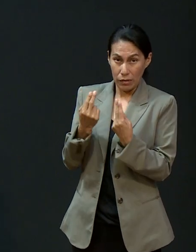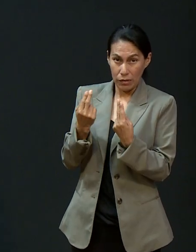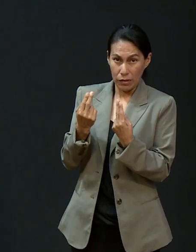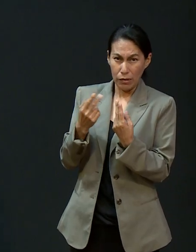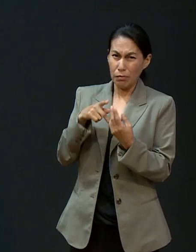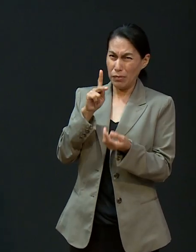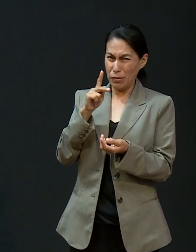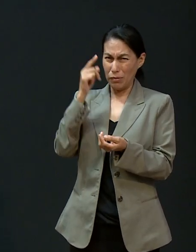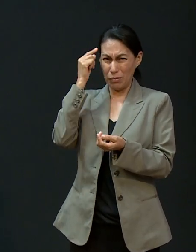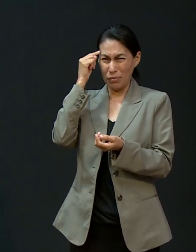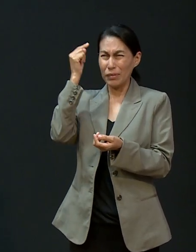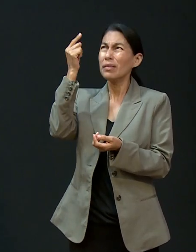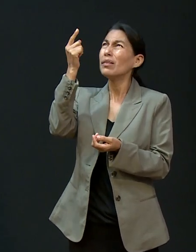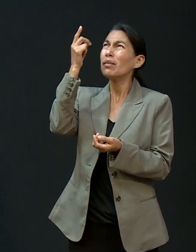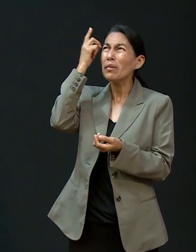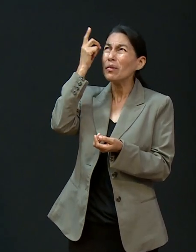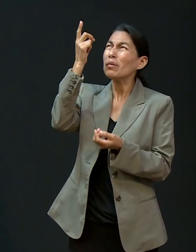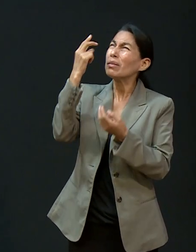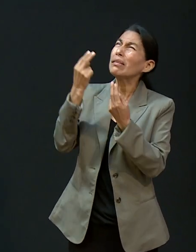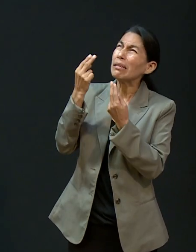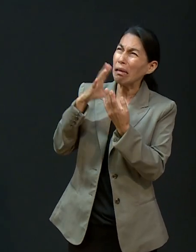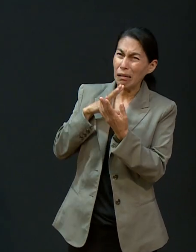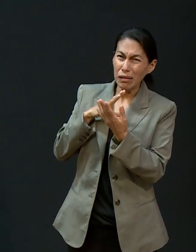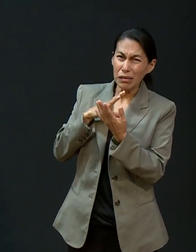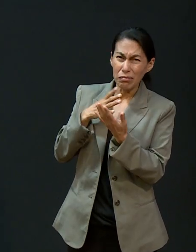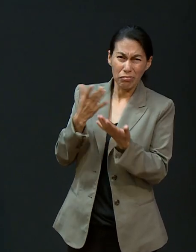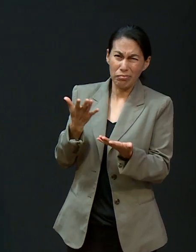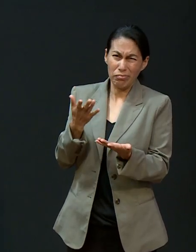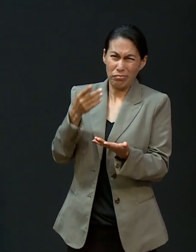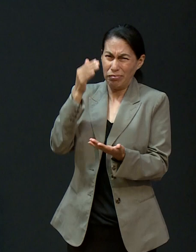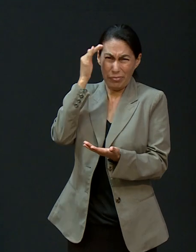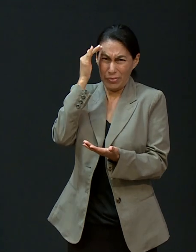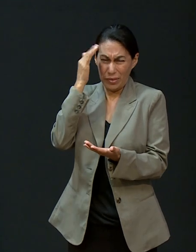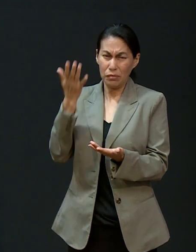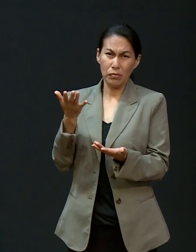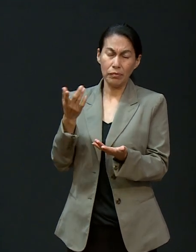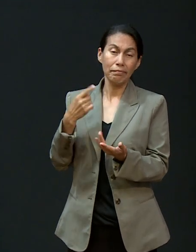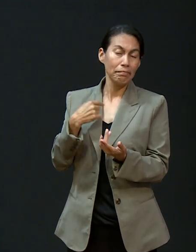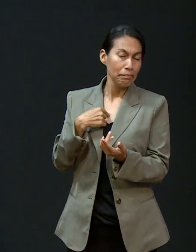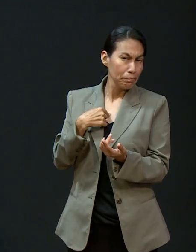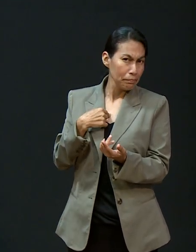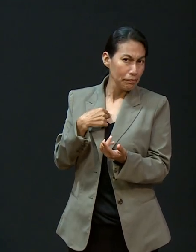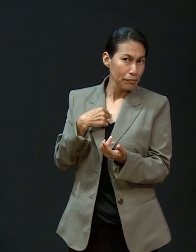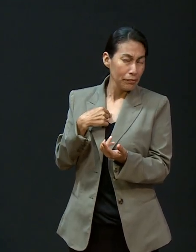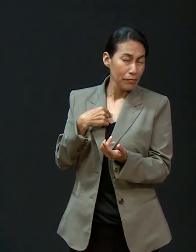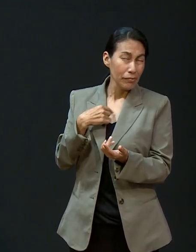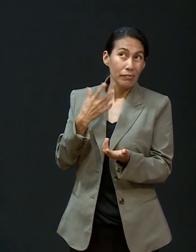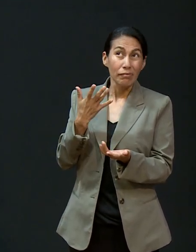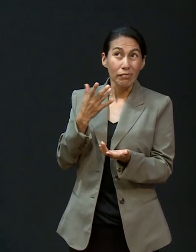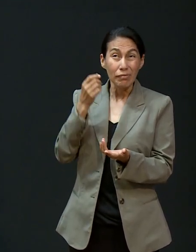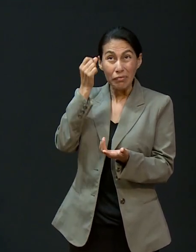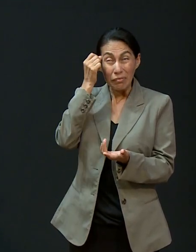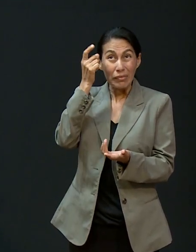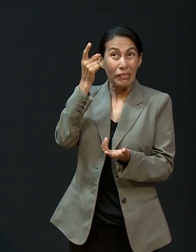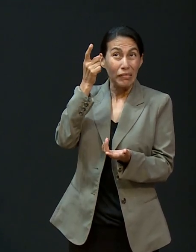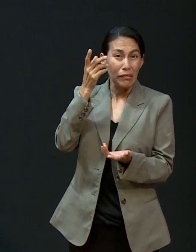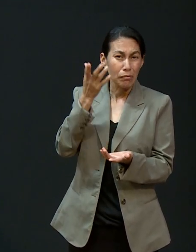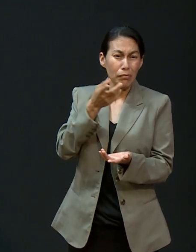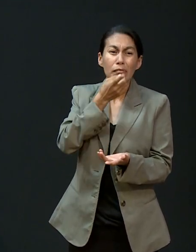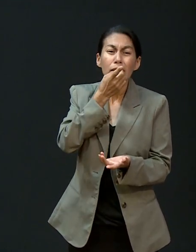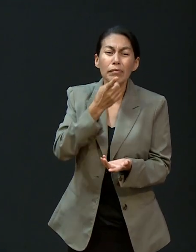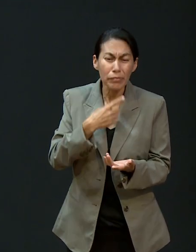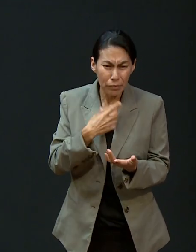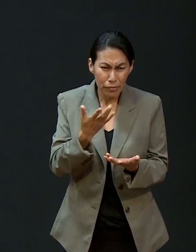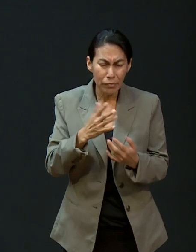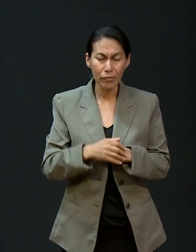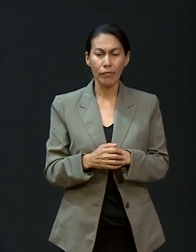que nosotros tenemos, pero no la necesidad de Dios. Y yo pensé, puedo imaginarme,